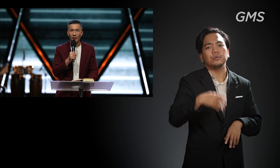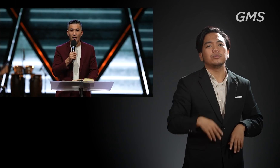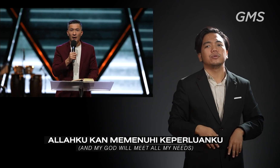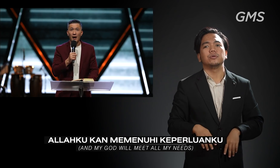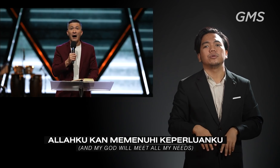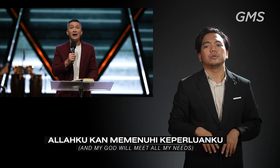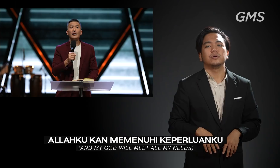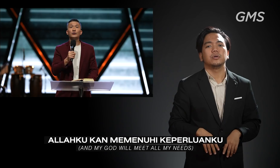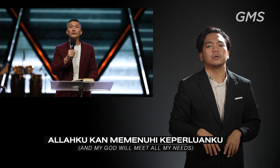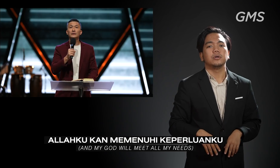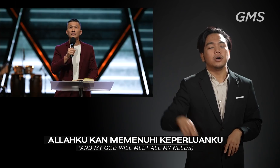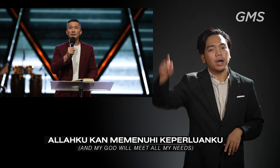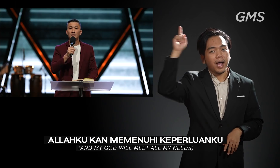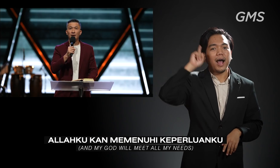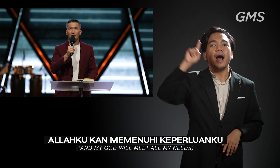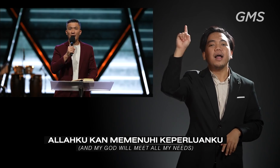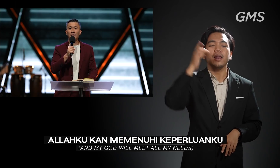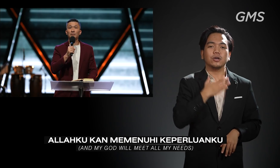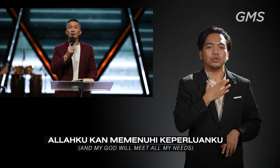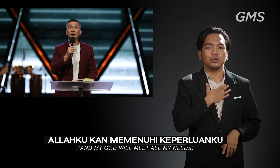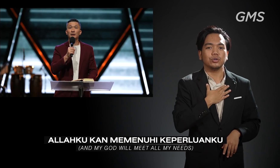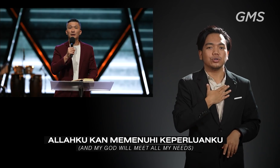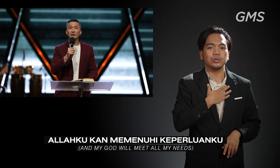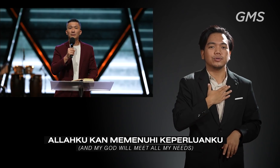kebutuhanmu. Allahku kan